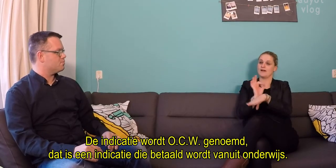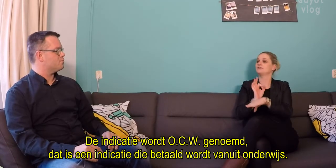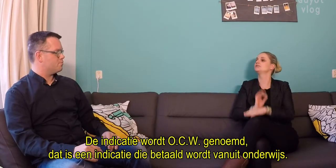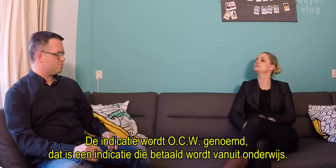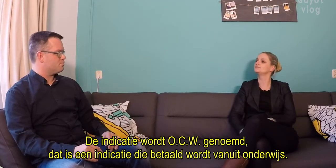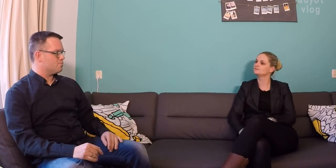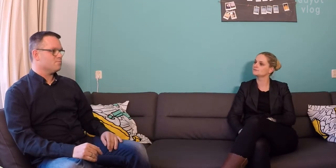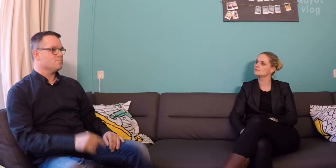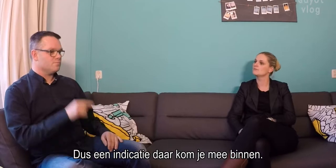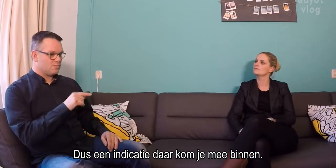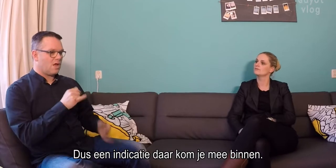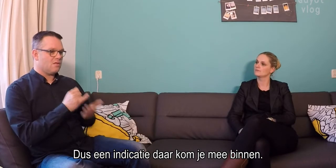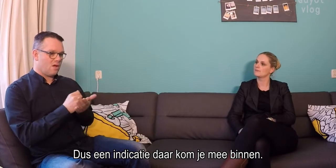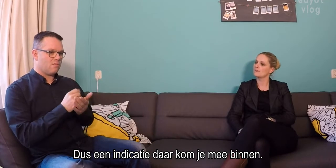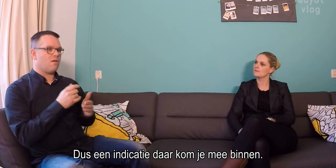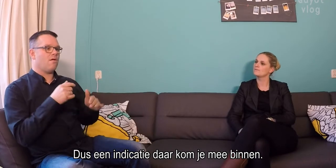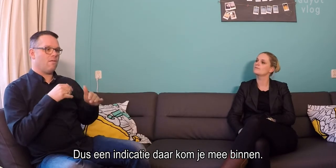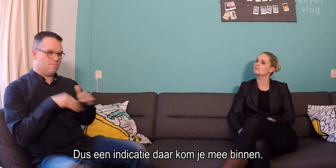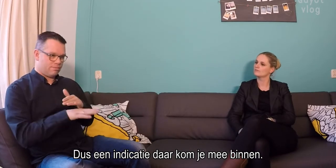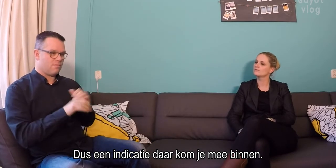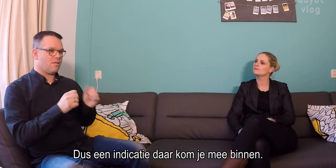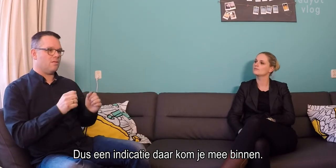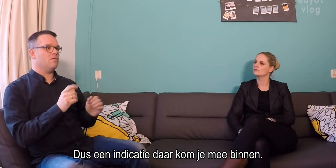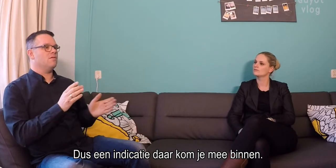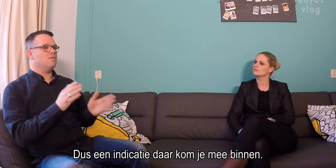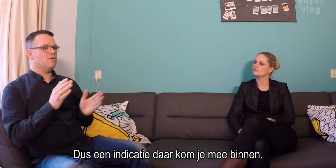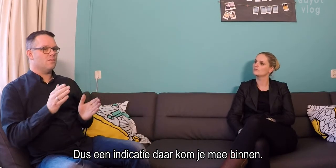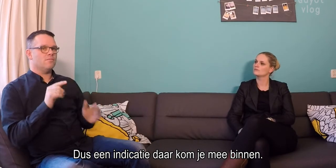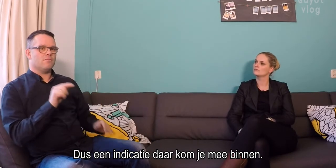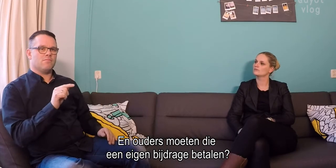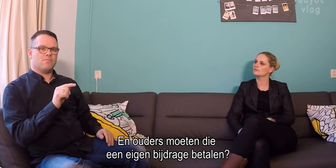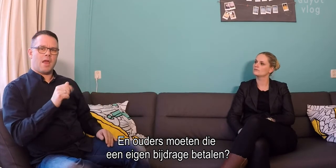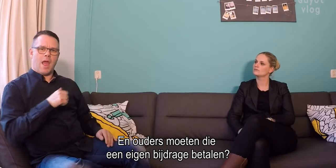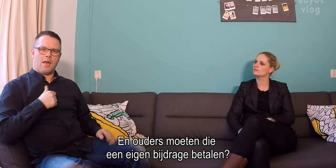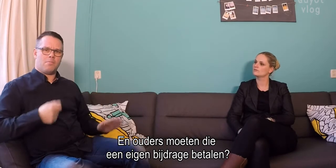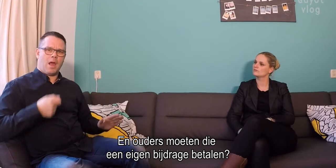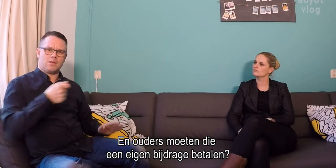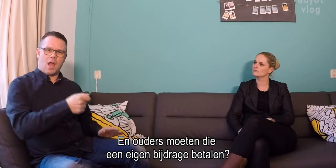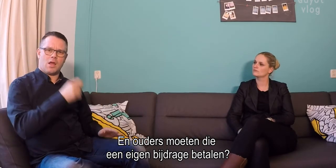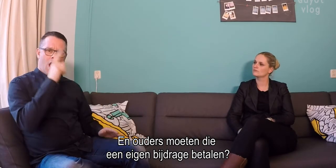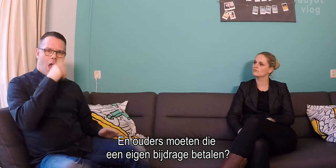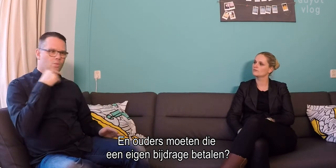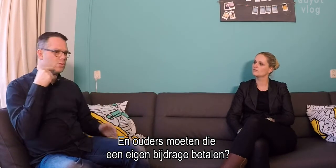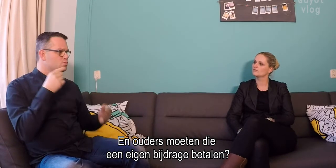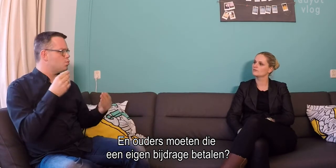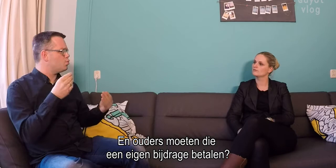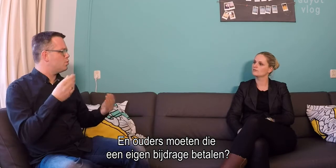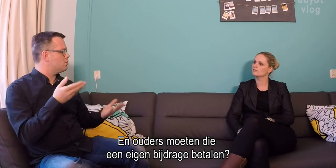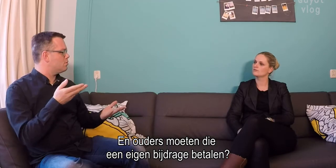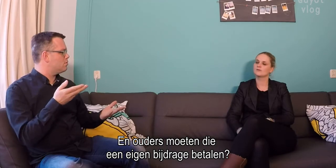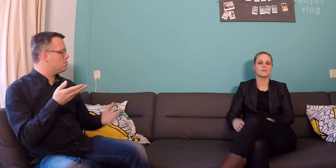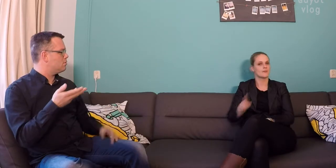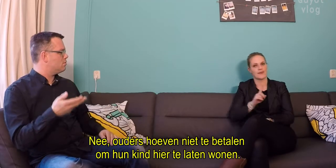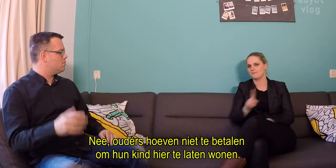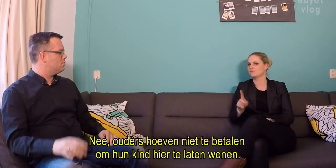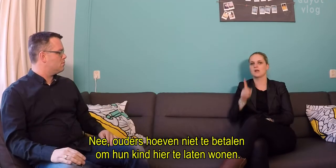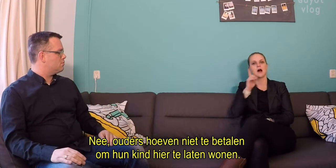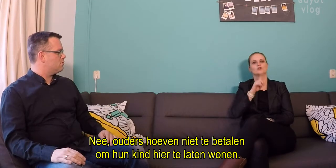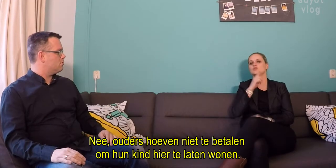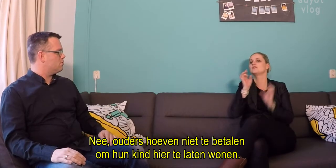onderwijs. Dus een indicatie, daar kom je mee binnen. En ouders, moeten die een eigen bijdrage betalen? Nee, ouders hoeven